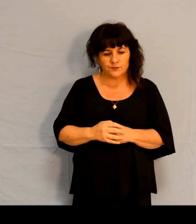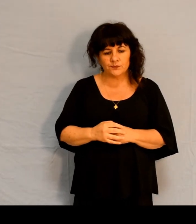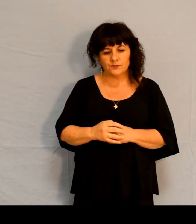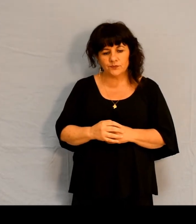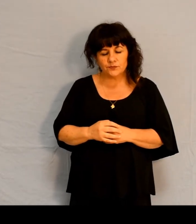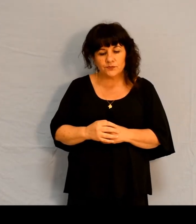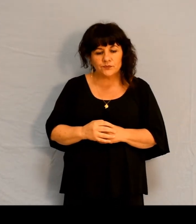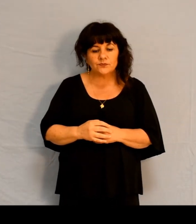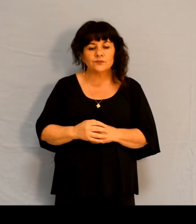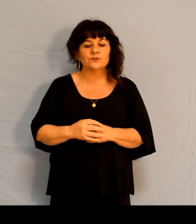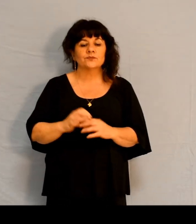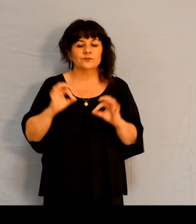Alors le Seigneur dit :